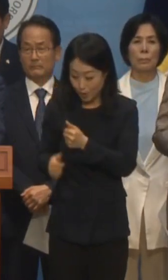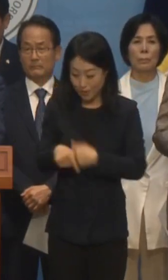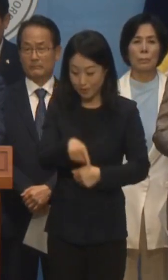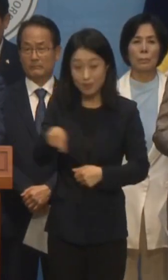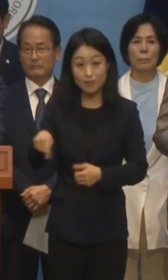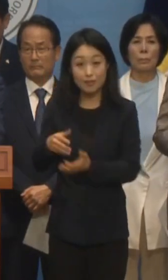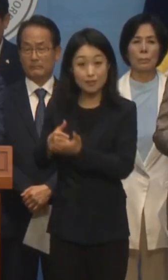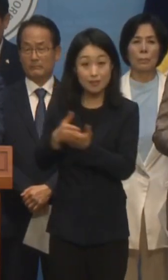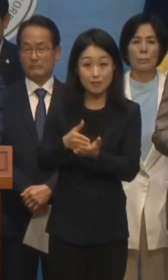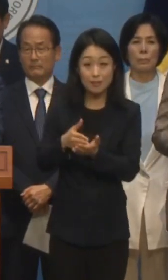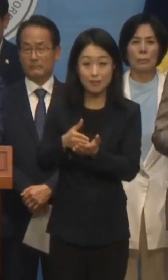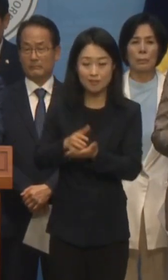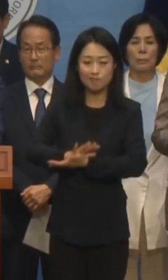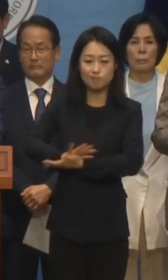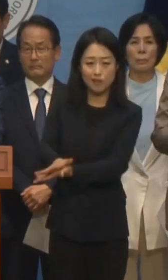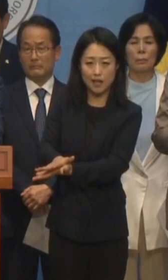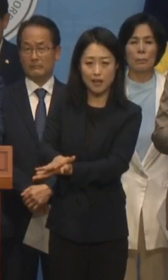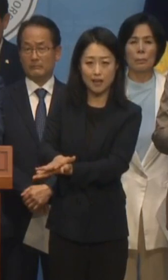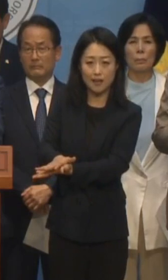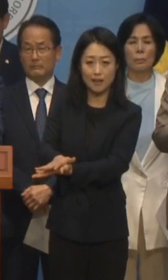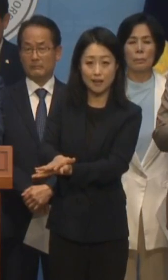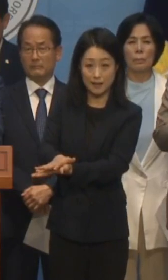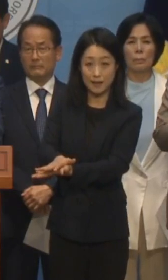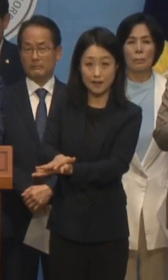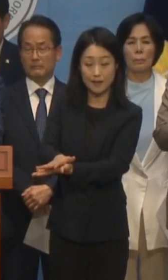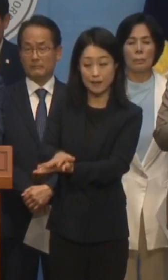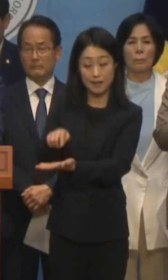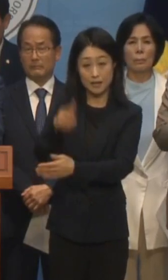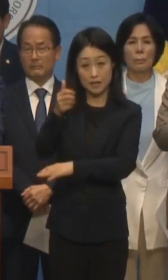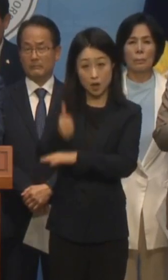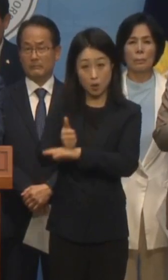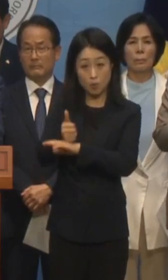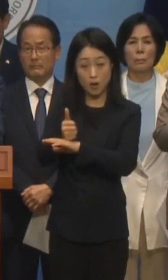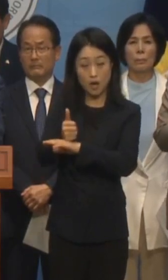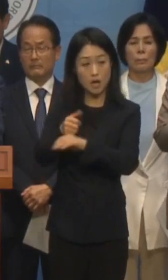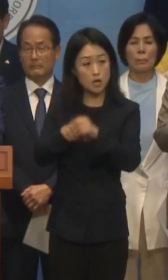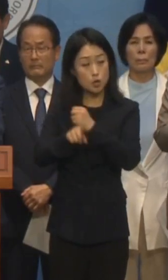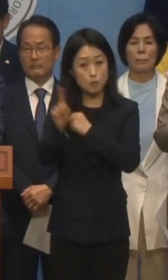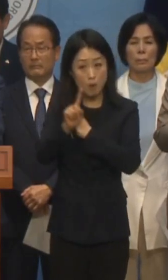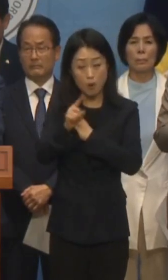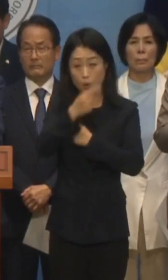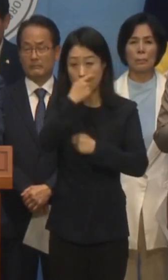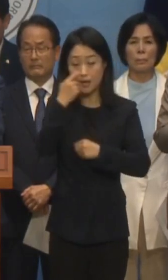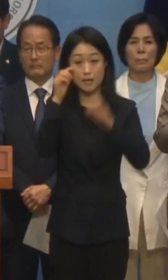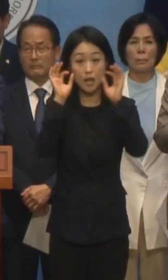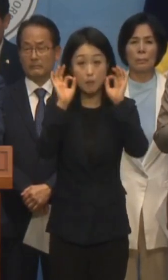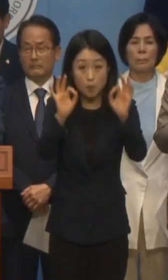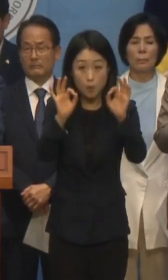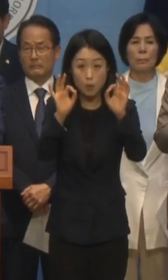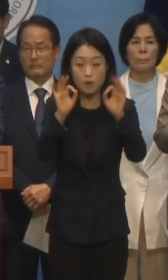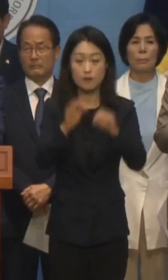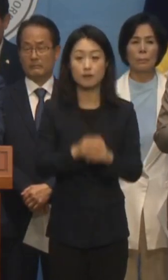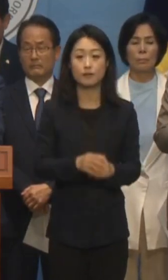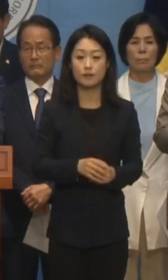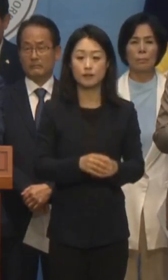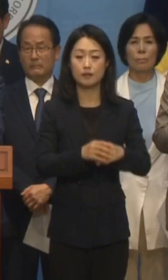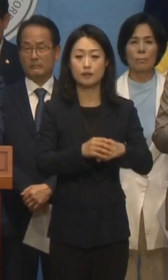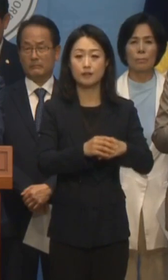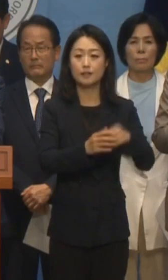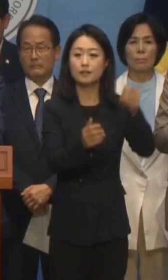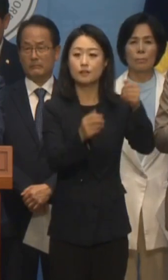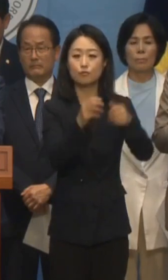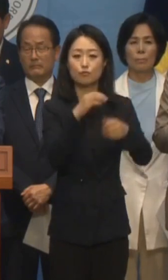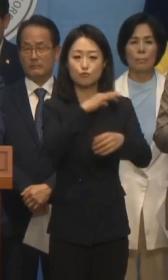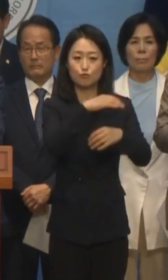의견 반영을 묵살한 것이고 이러한 결과를 초래한 경로를 따져보건대 이는 정승윤